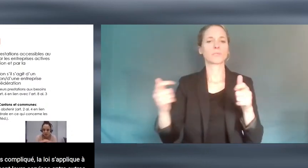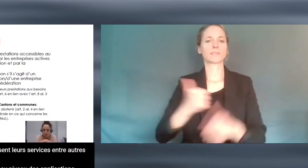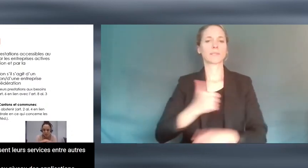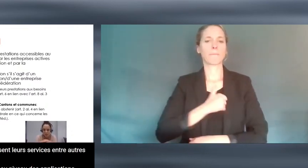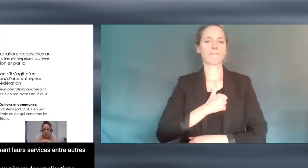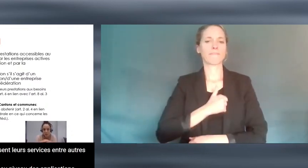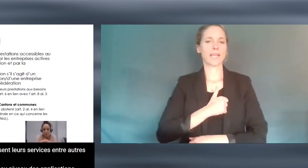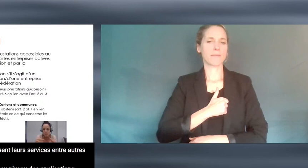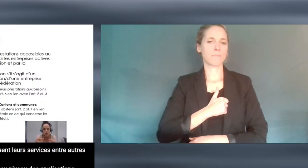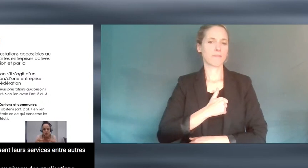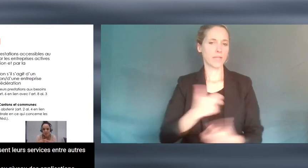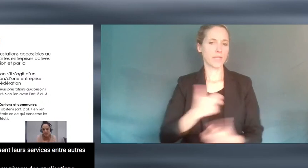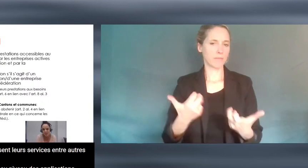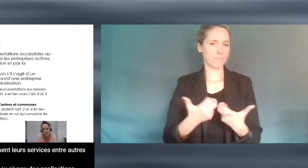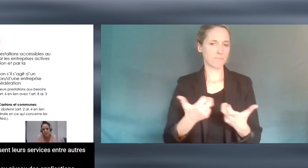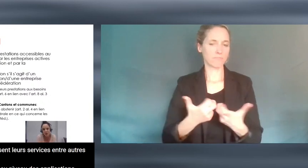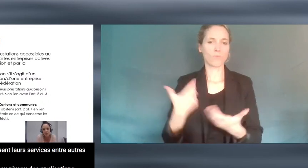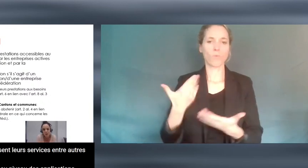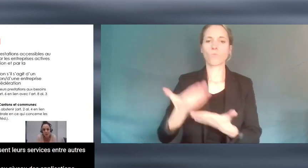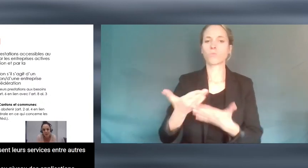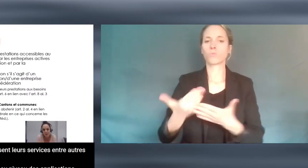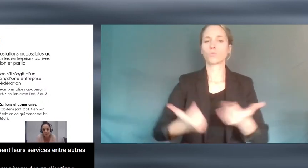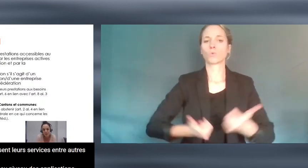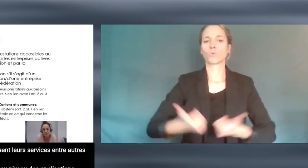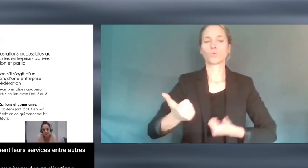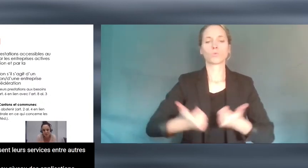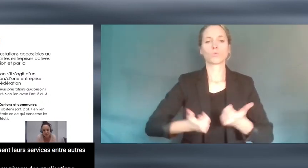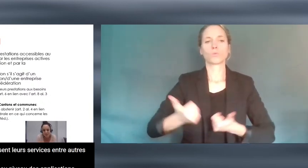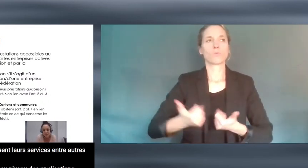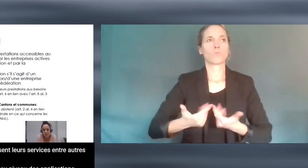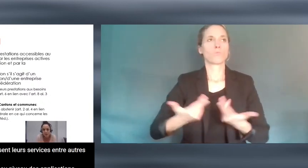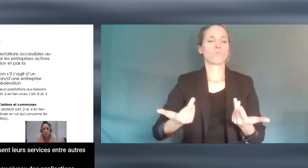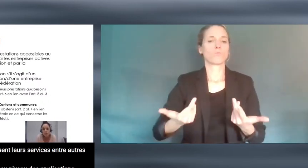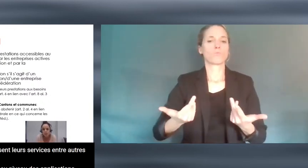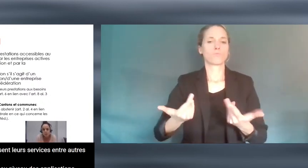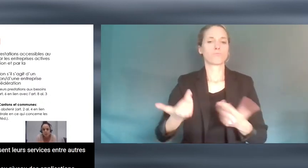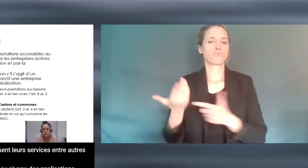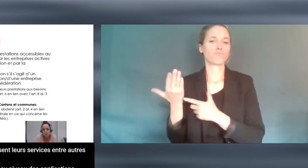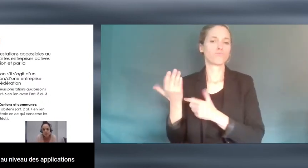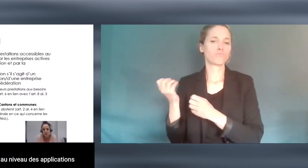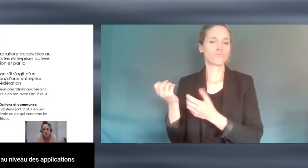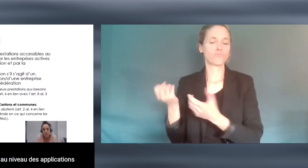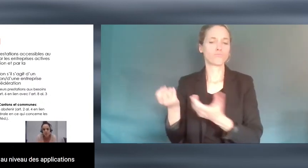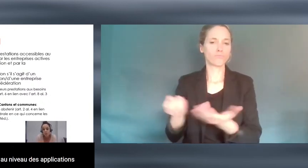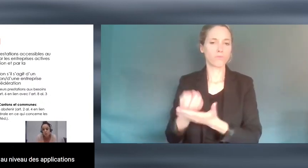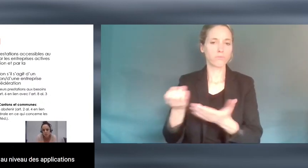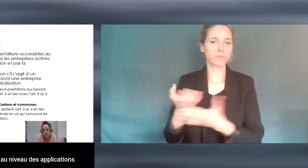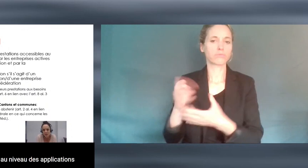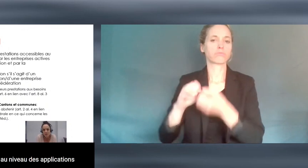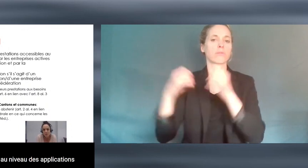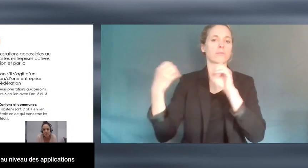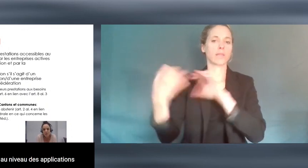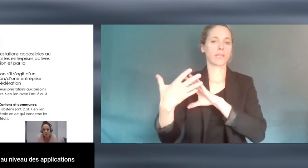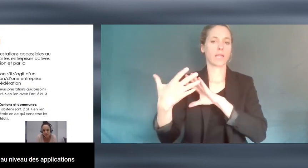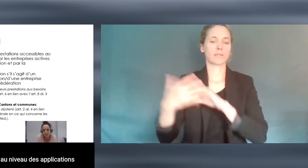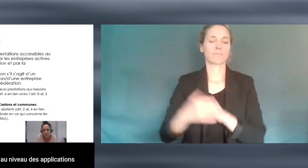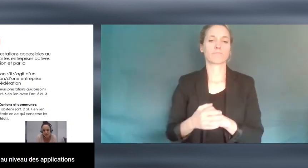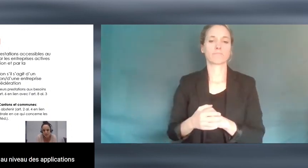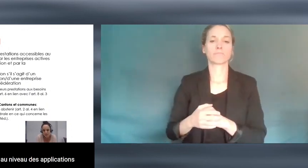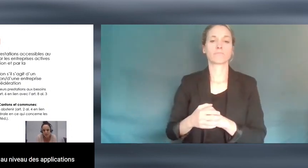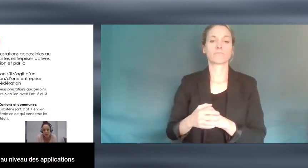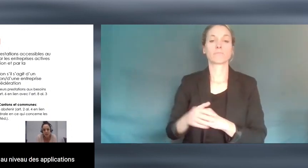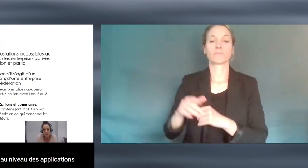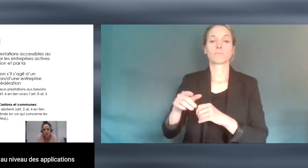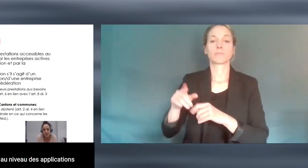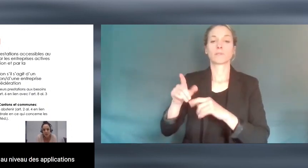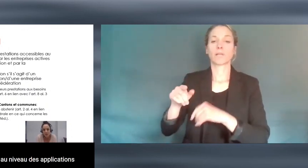entreprise privée qui propose des services par le biais d'Internet, nous avons des obligations, ou une obligation très très